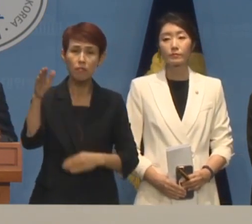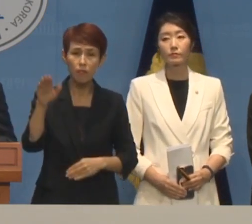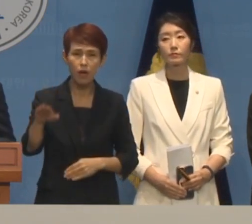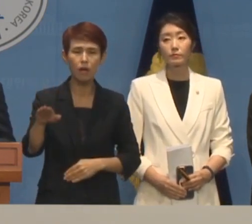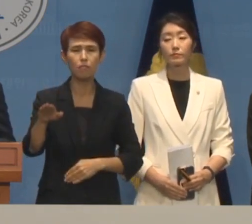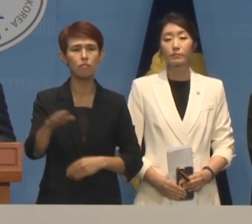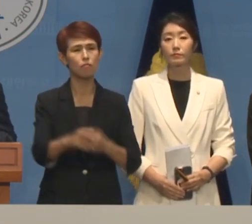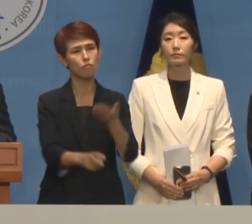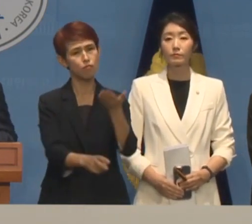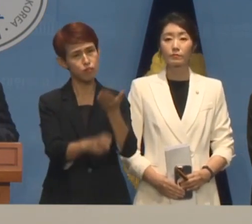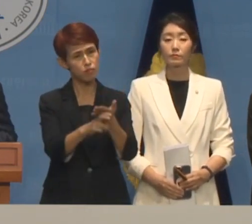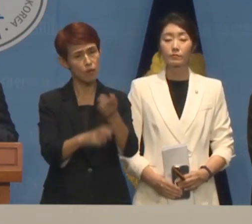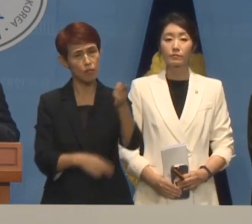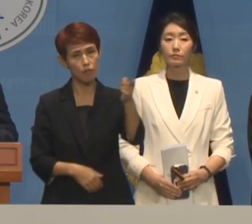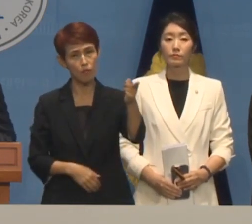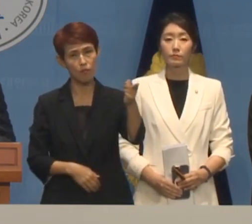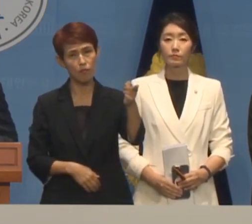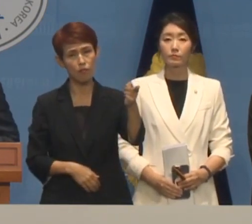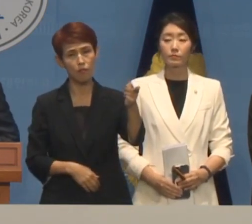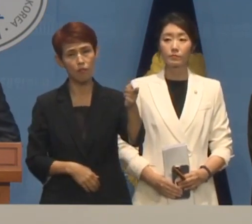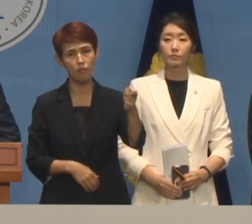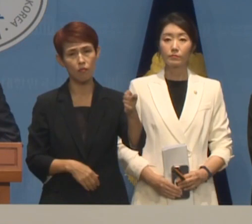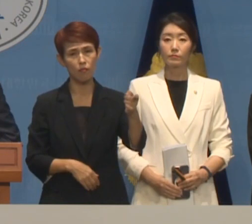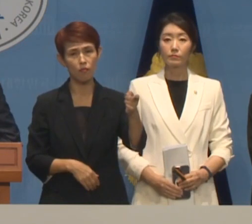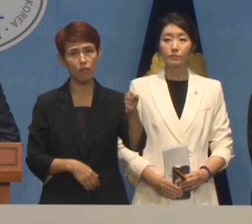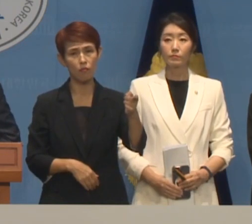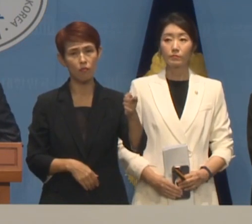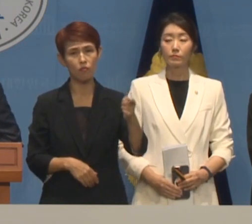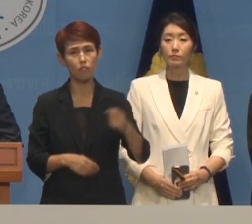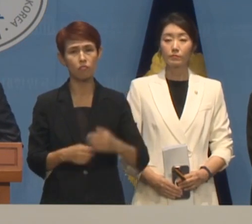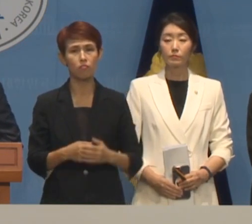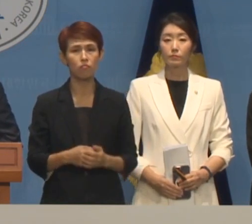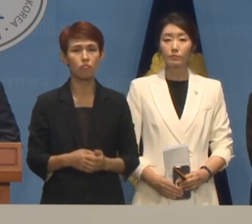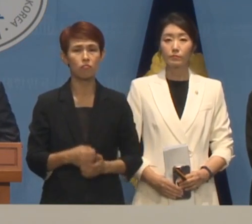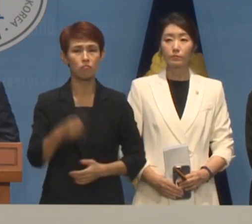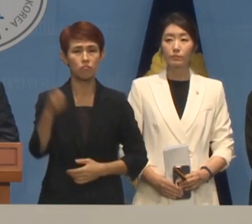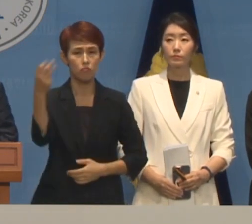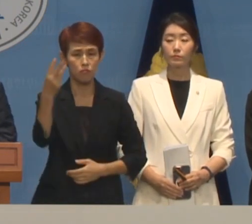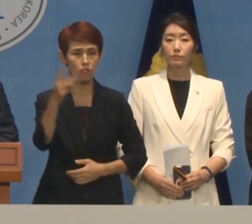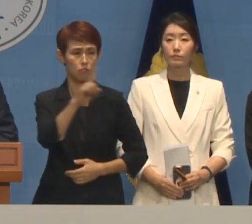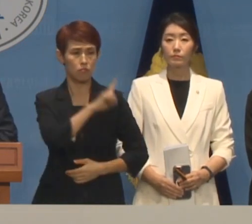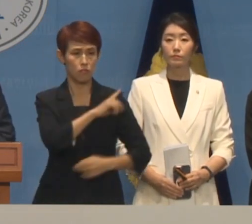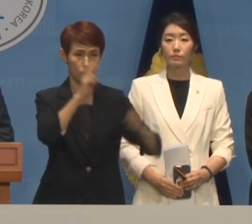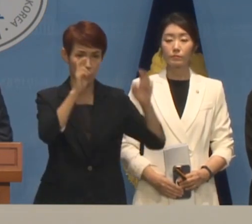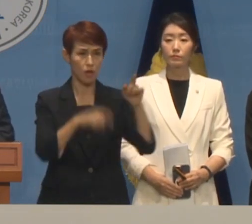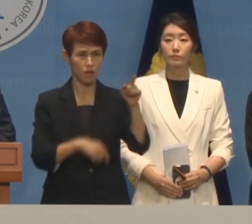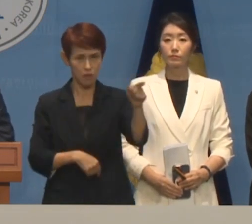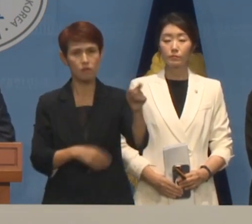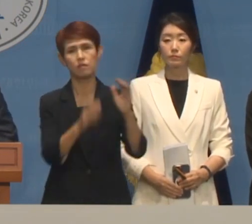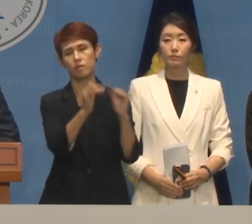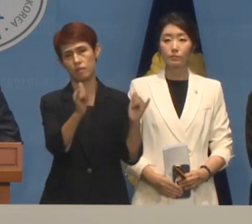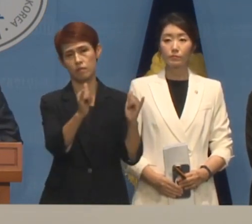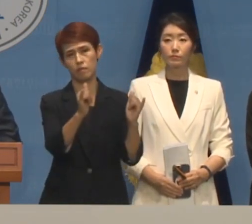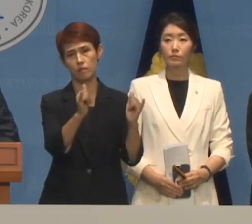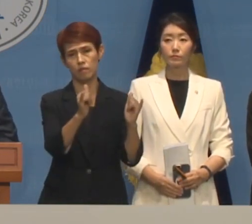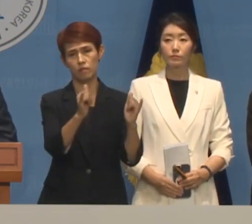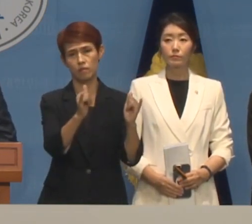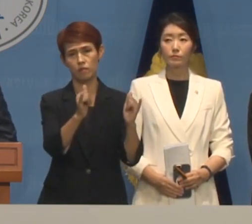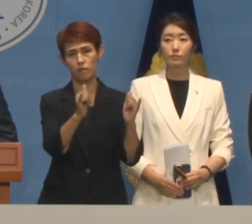불법 행위를 해서 국민에게 이러한 부당한 국제배상을 하게 한 그 장본인들에